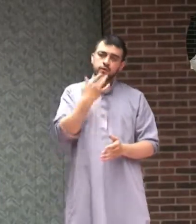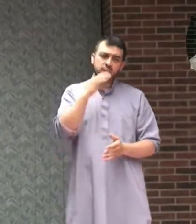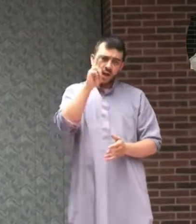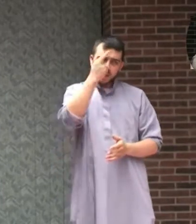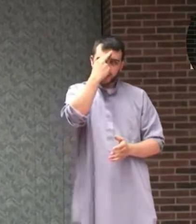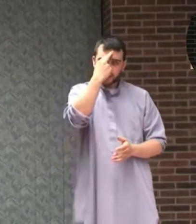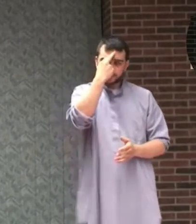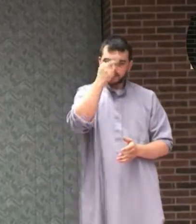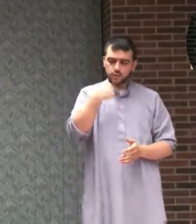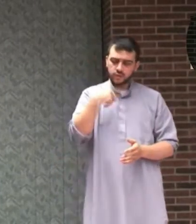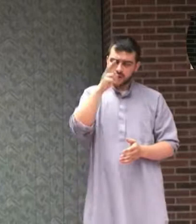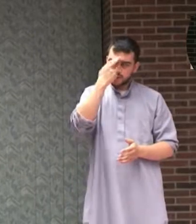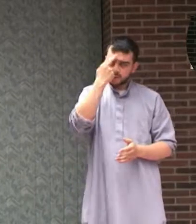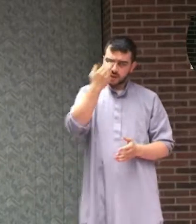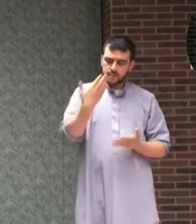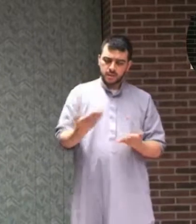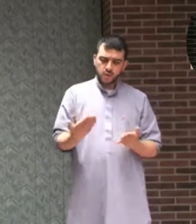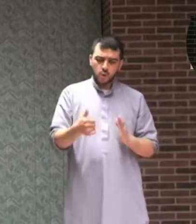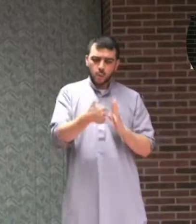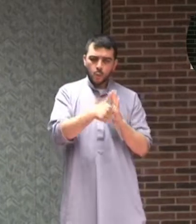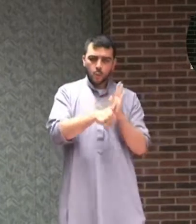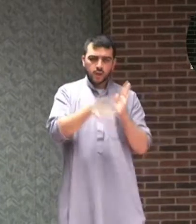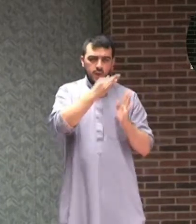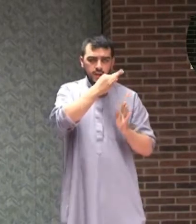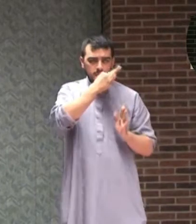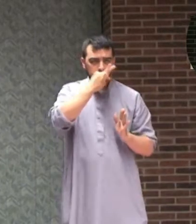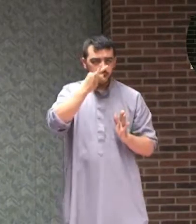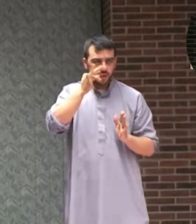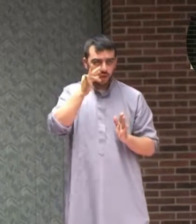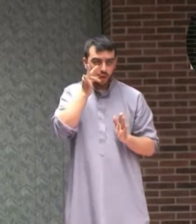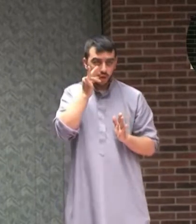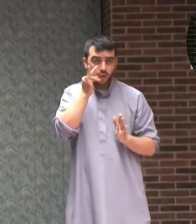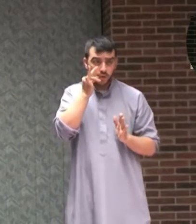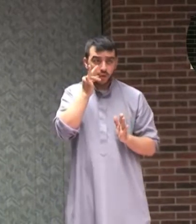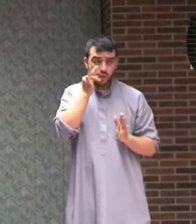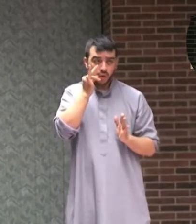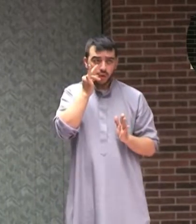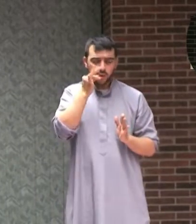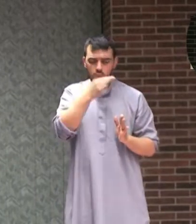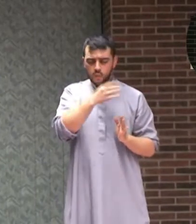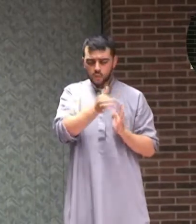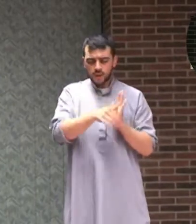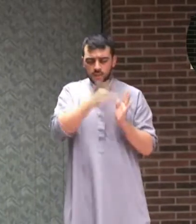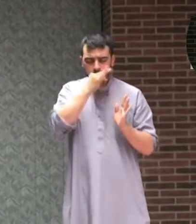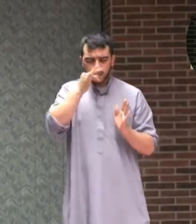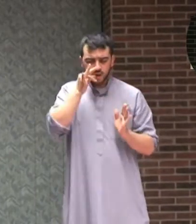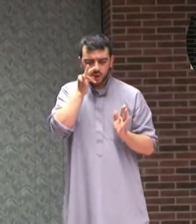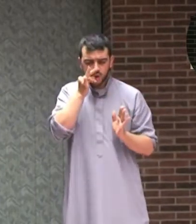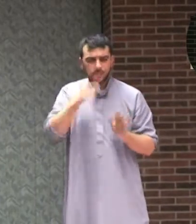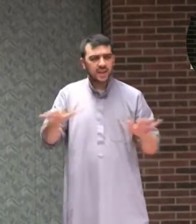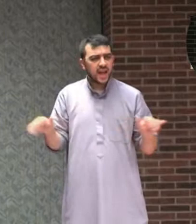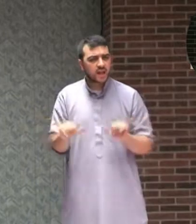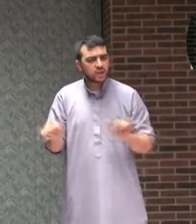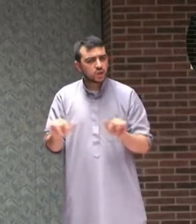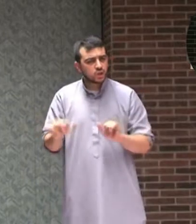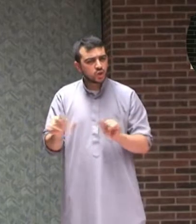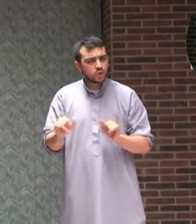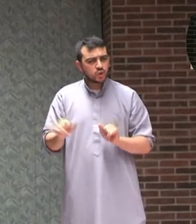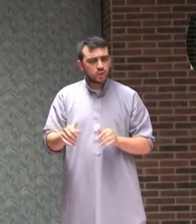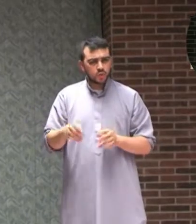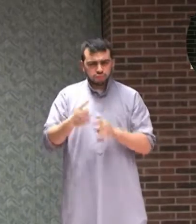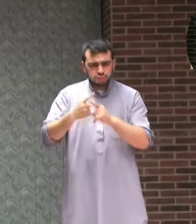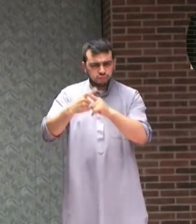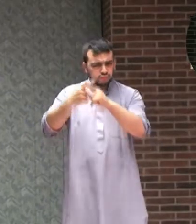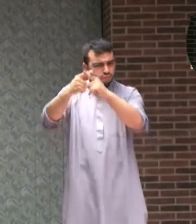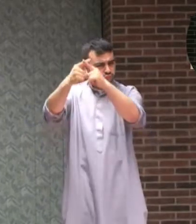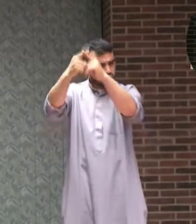Je tiens à rappeler ici que le mois du Ramadan est un mois dans lequel les actions sont plus que décuplées fois 10. Parce que ce que